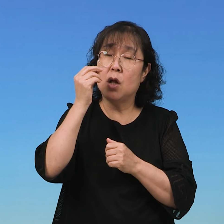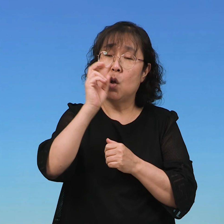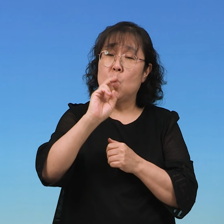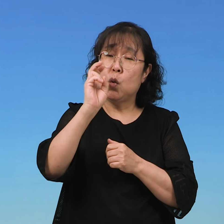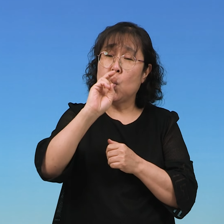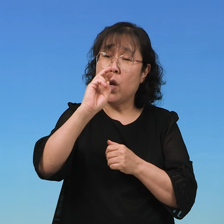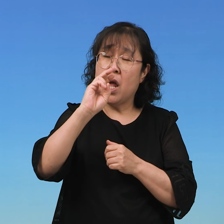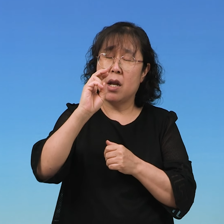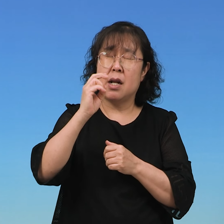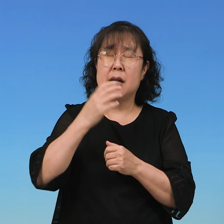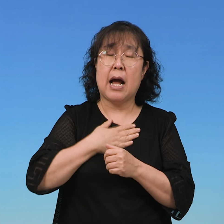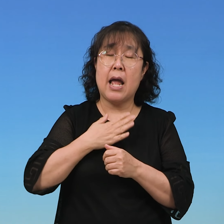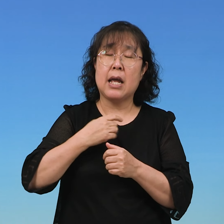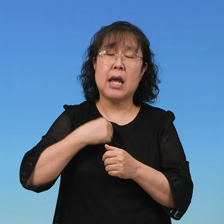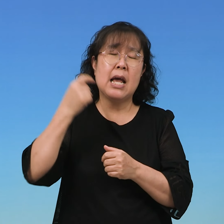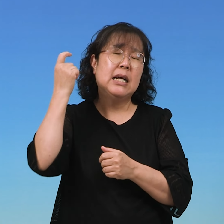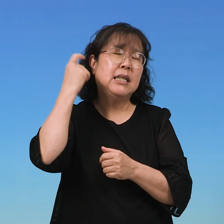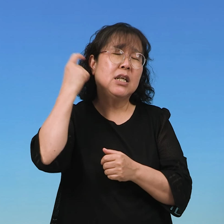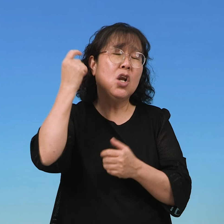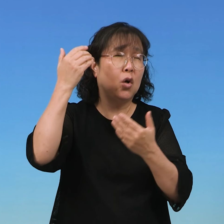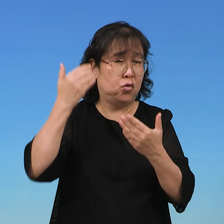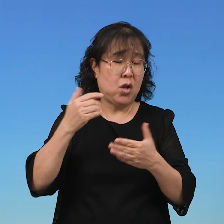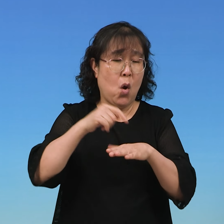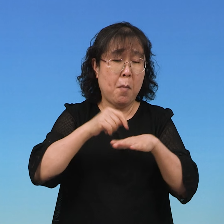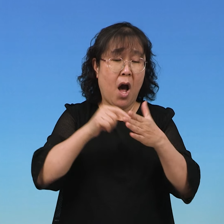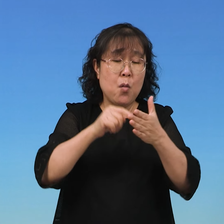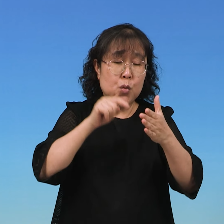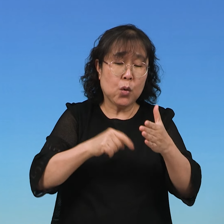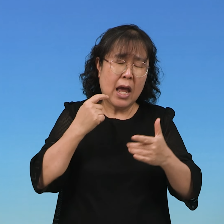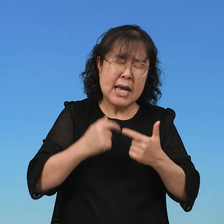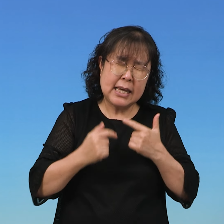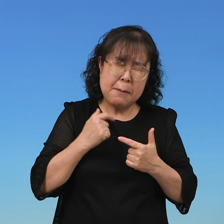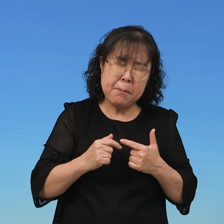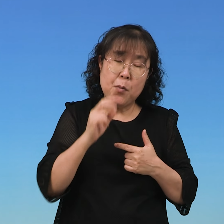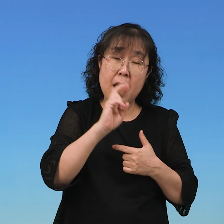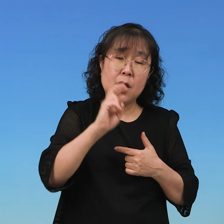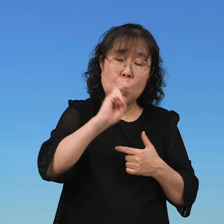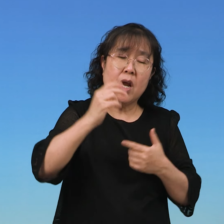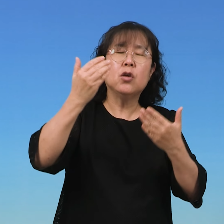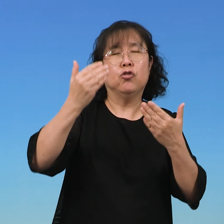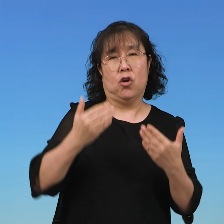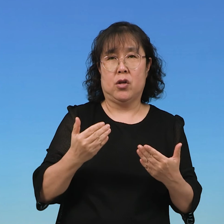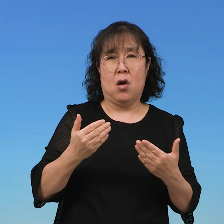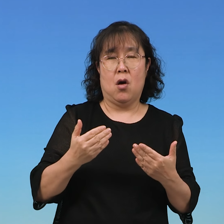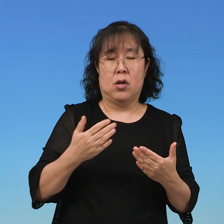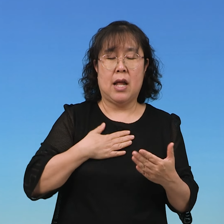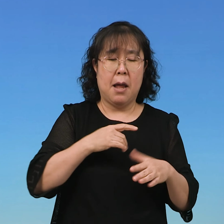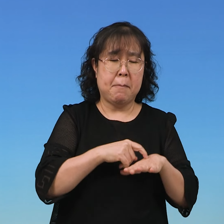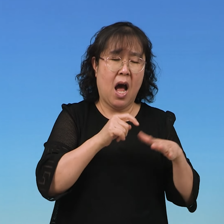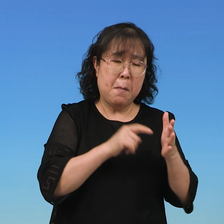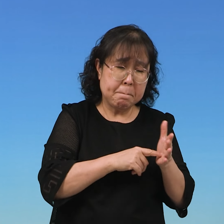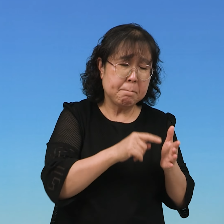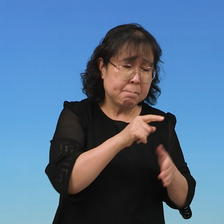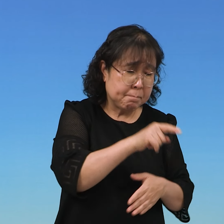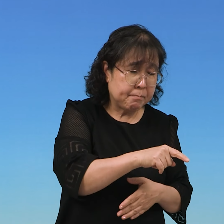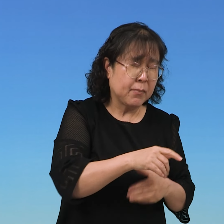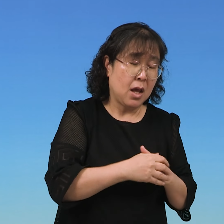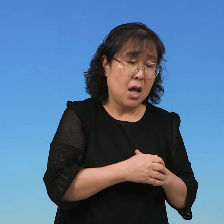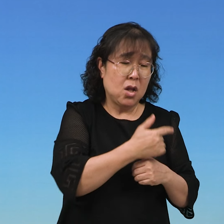못한 그런 신비로운 기쁨의 노래를 주신다고. 그래서 한편으로는 너무